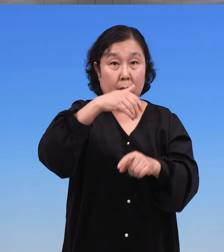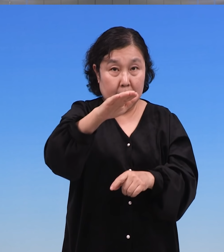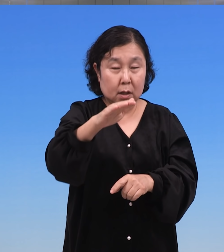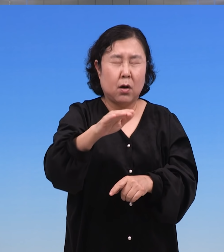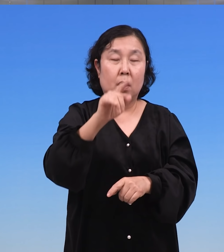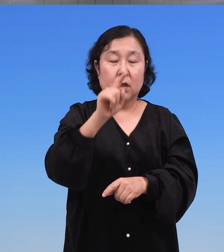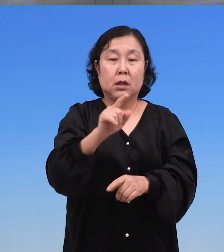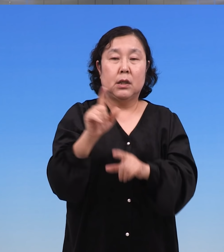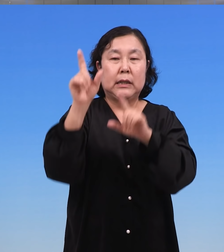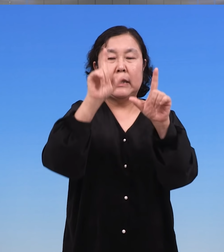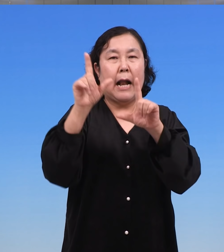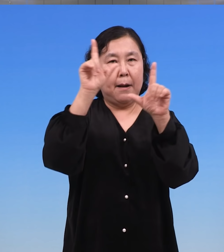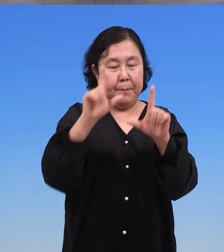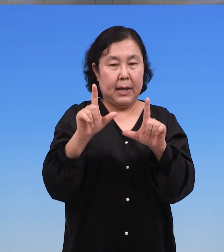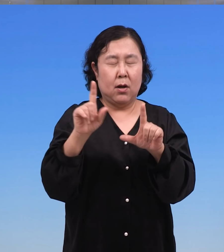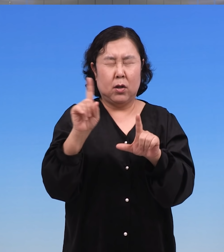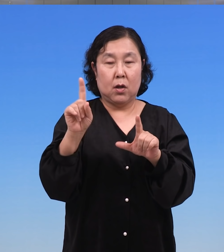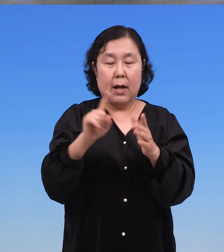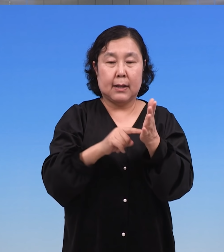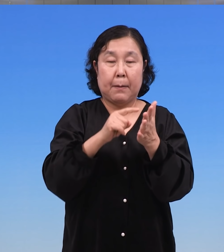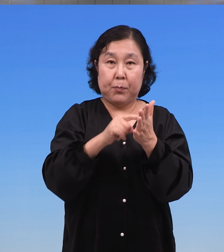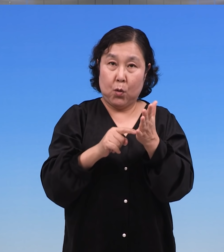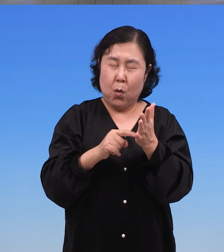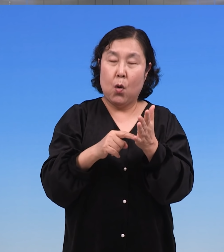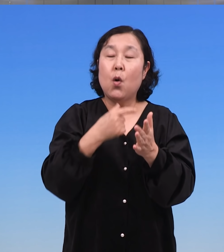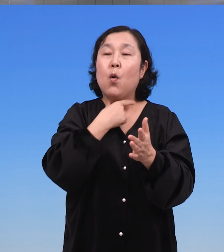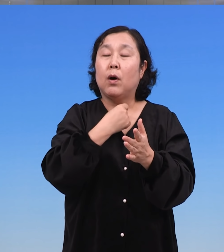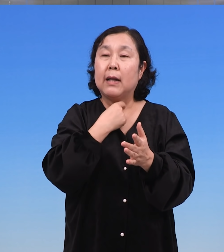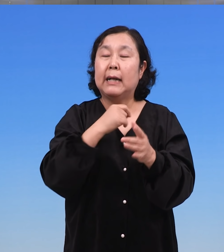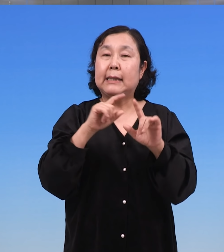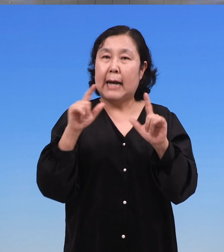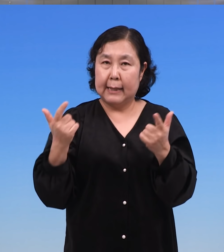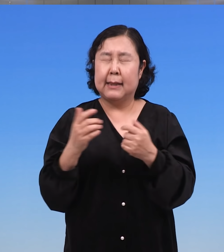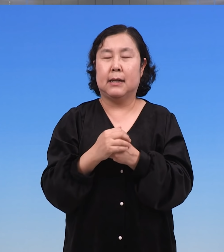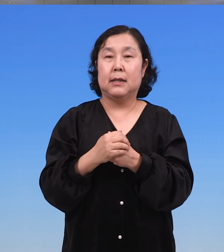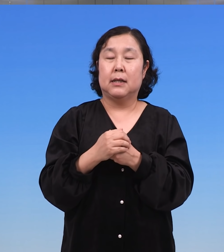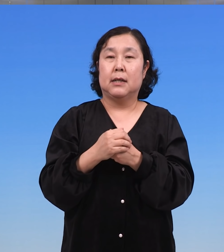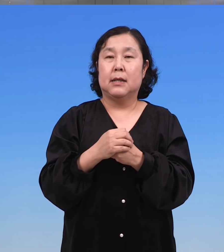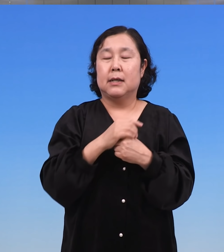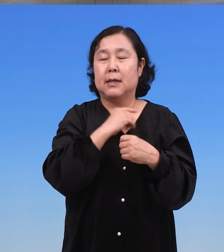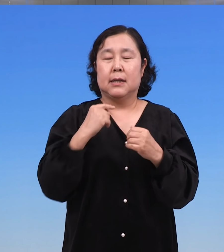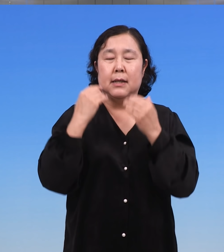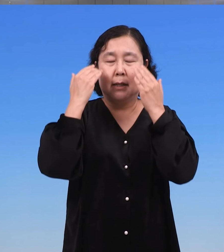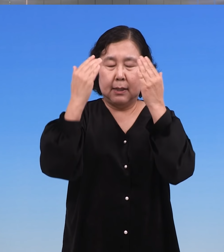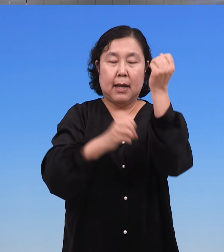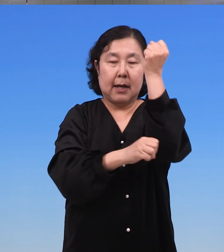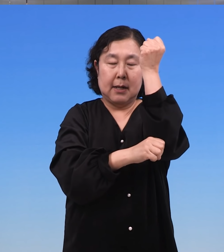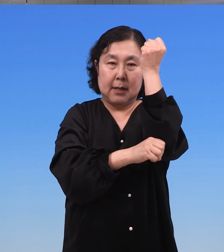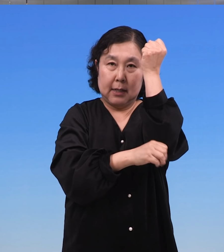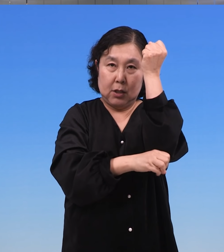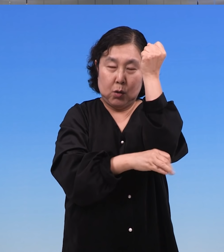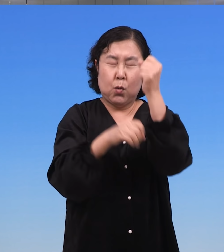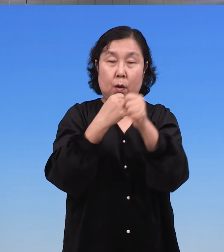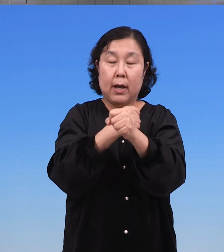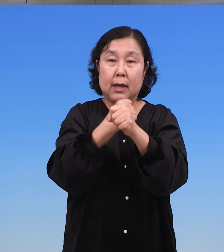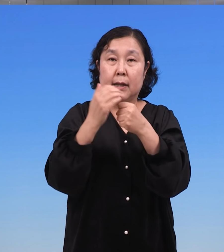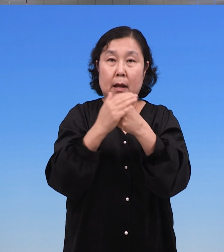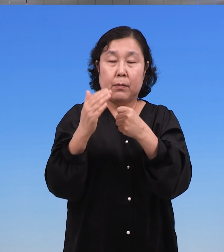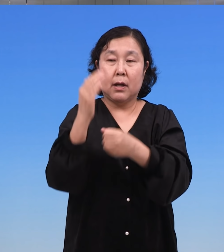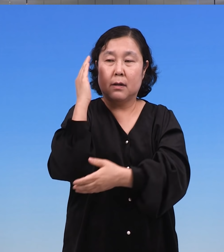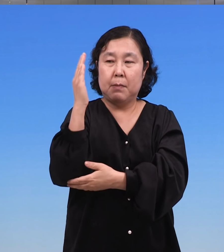그래서 그의 삶 자체가 어떤 대가도 바라지 않는 희생을 바탕으로 한 삶이었기 때문에 그의 메시지에